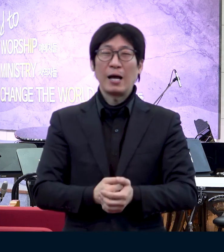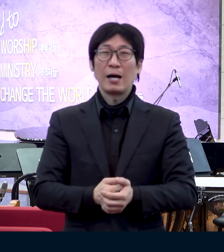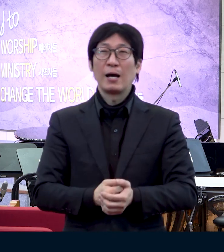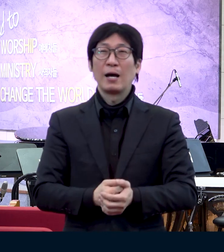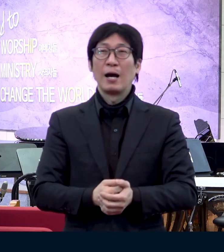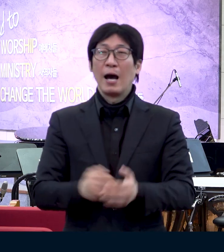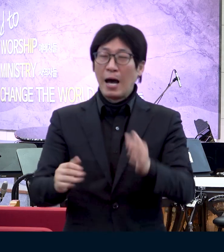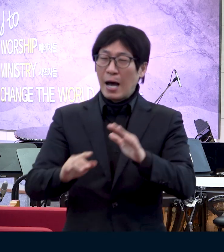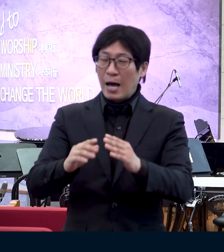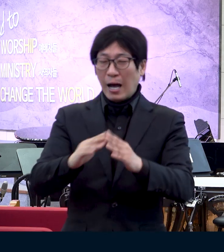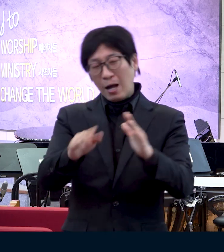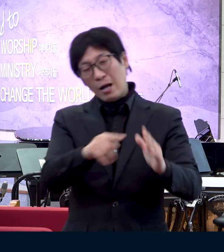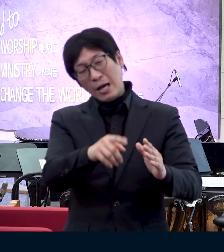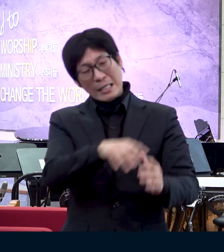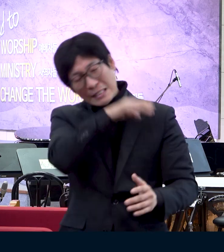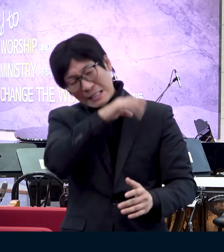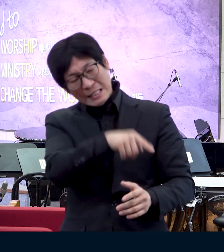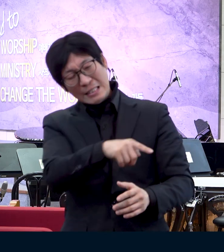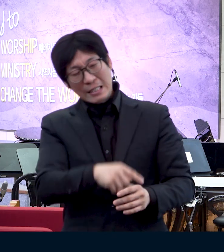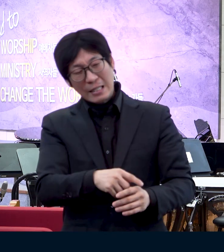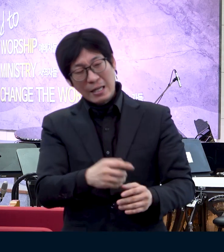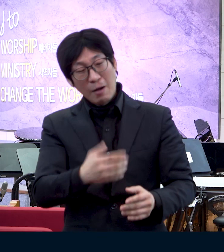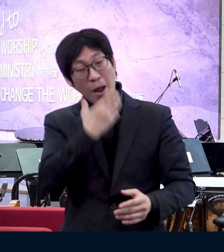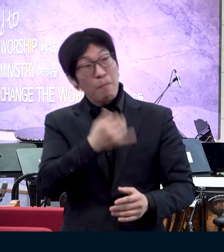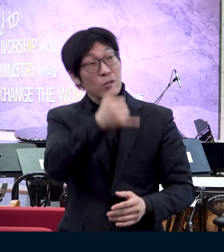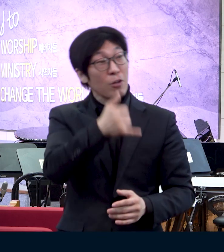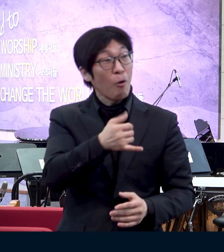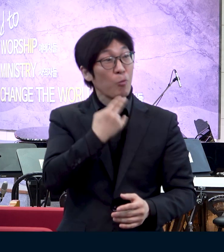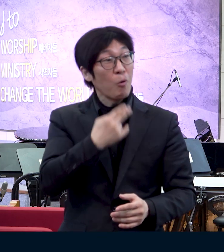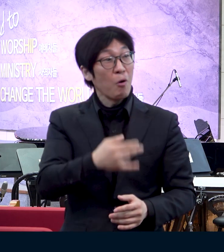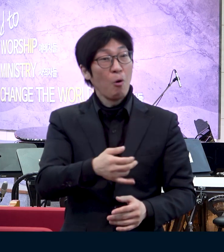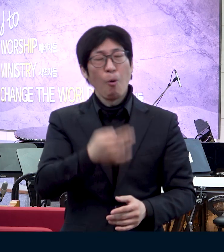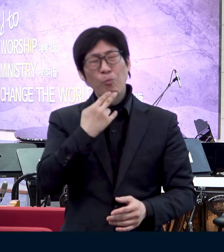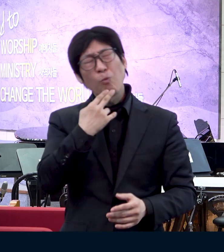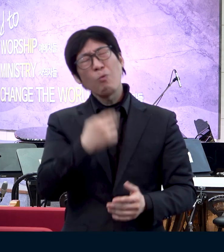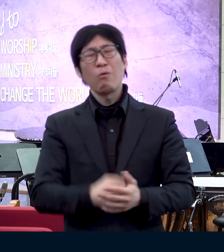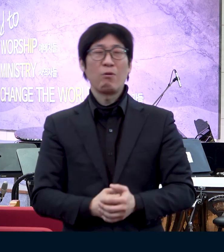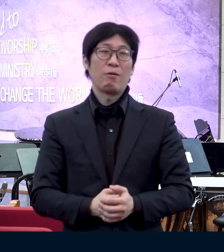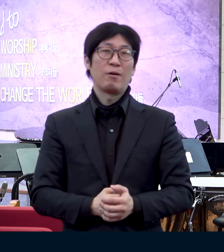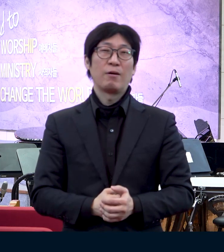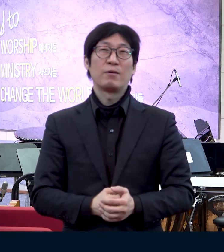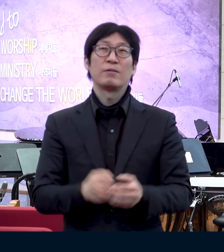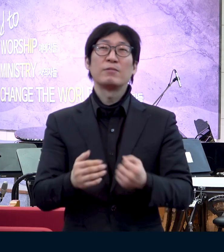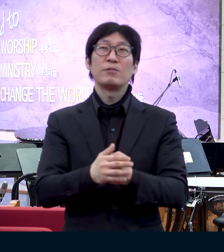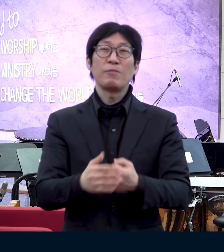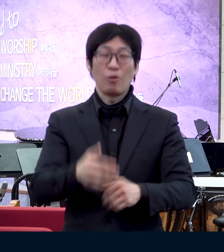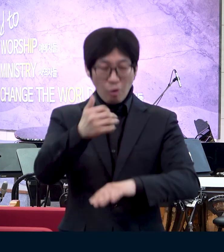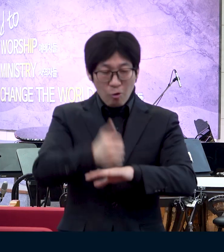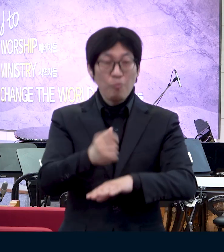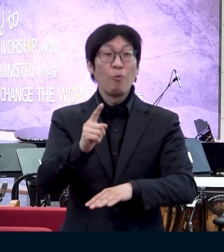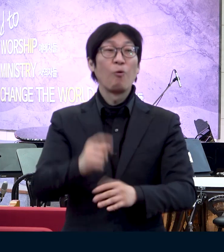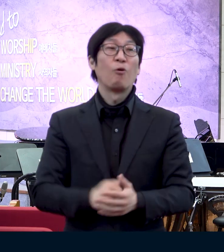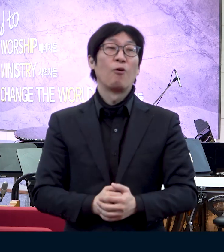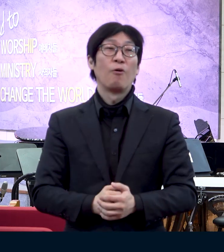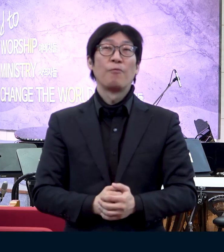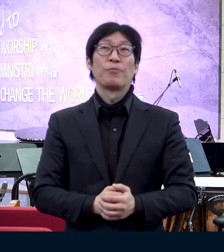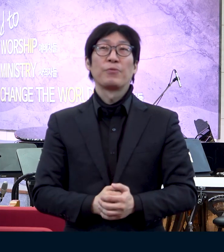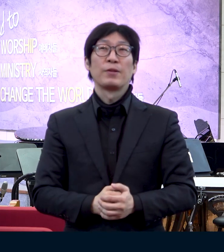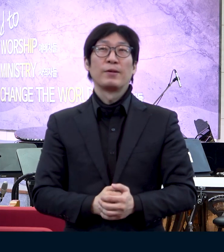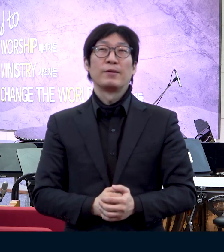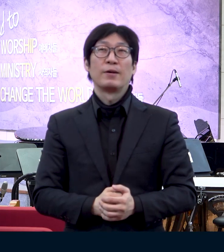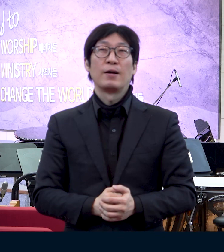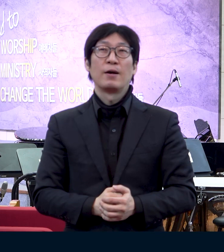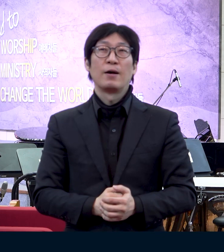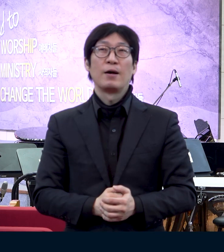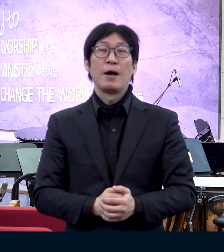가족에 대해서 정말 원망이 있으면서 어떻게 행복하게 살 수 있냐 그 말이에요. 여러분, 그러면 결국 뭐예요? 그렇게 되는